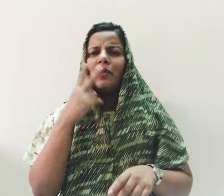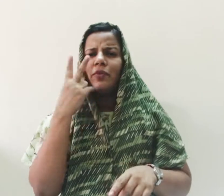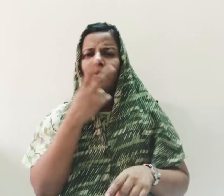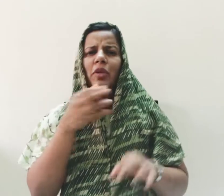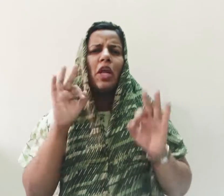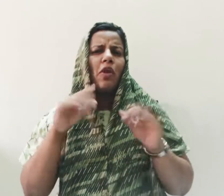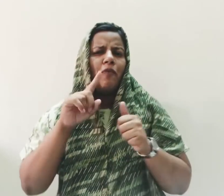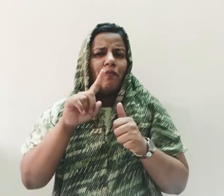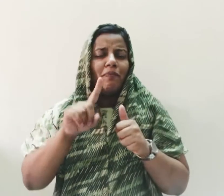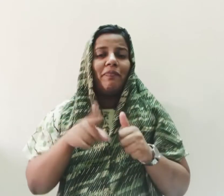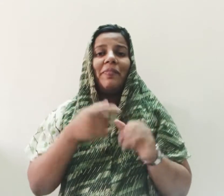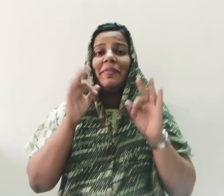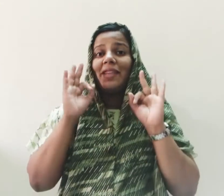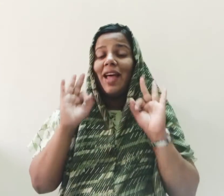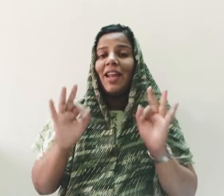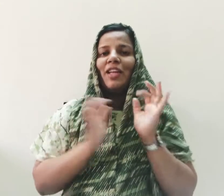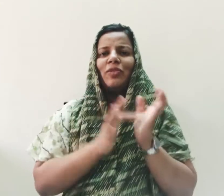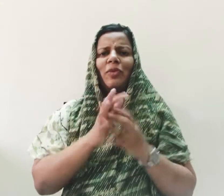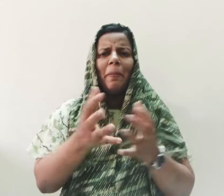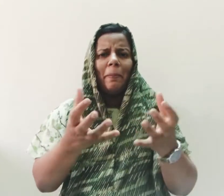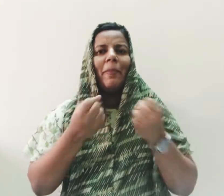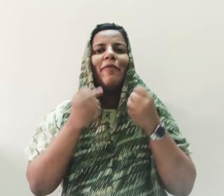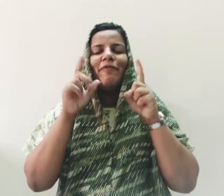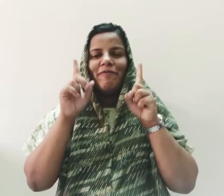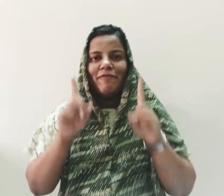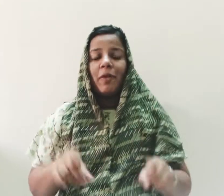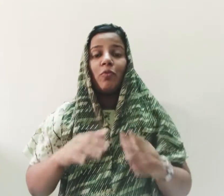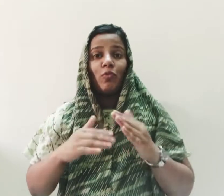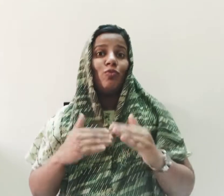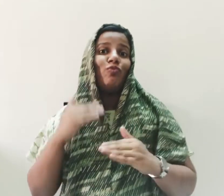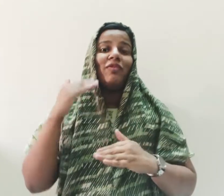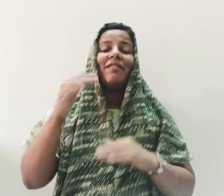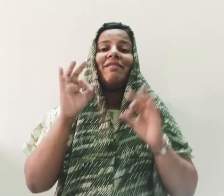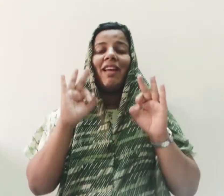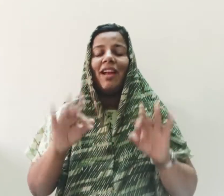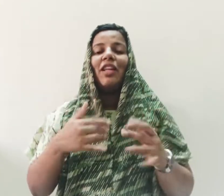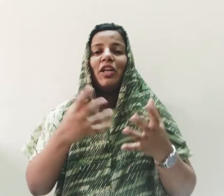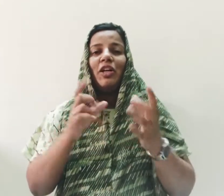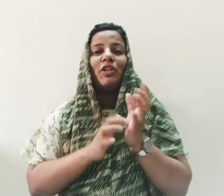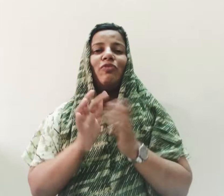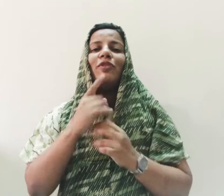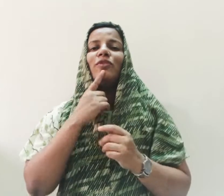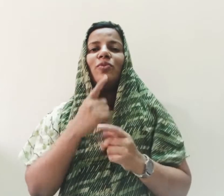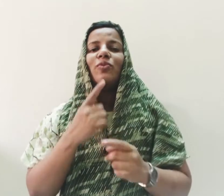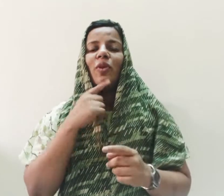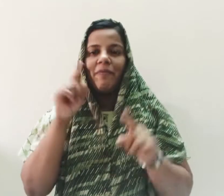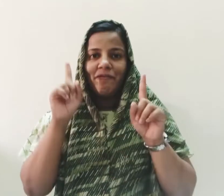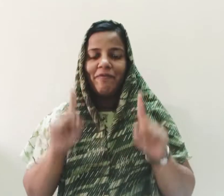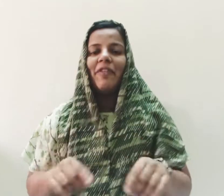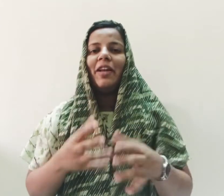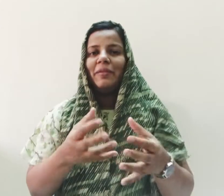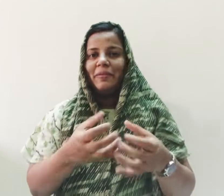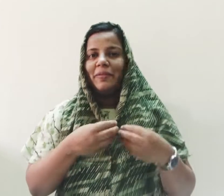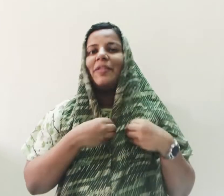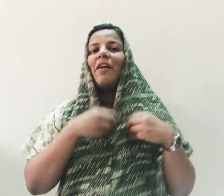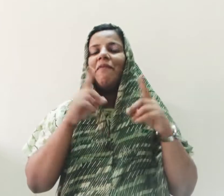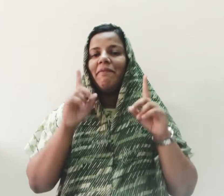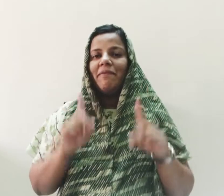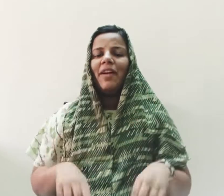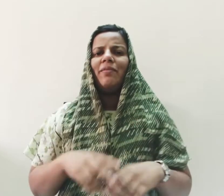ബെസ്റ്റ്, ഏറ്റവും നല്ലത് ദൈവത്തിൽ നിന്ന് പ്രാപിക്കുക, ഏറ്റവും നല്ലത് ദൈവത്തോട് ചോദിക്കുക, ഏറ്റവും നല്ലത് ദൈവത്തിൽ നിന്ന് സ്വീകരിക്കുക.